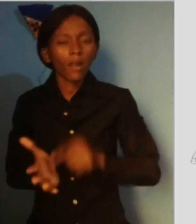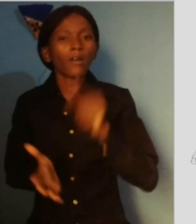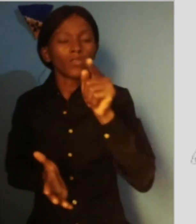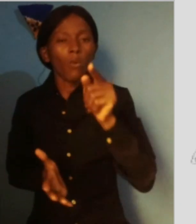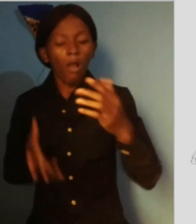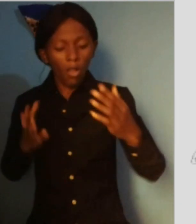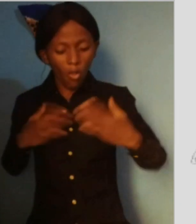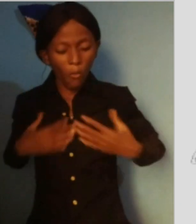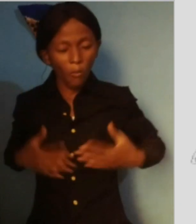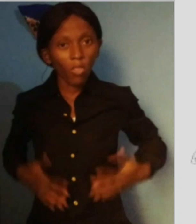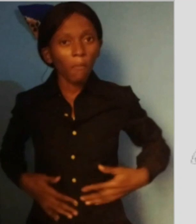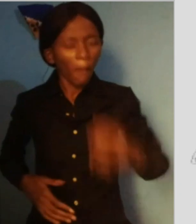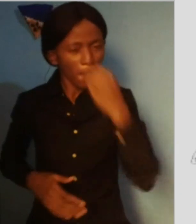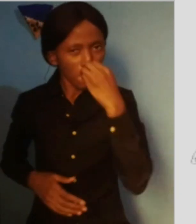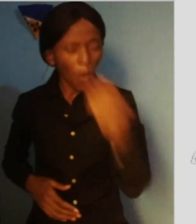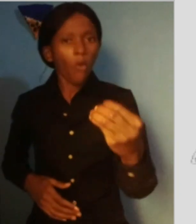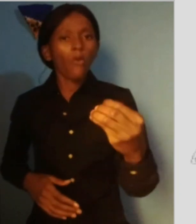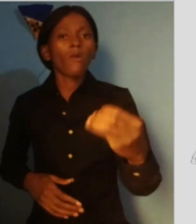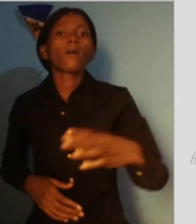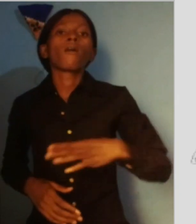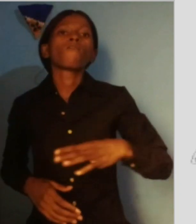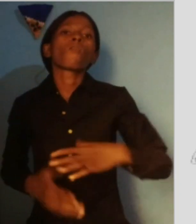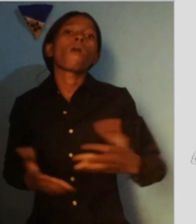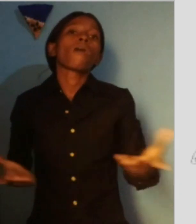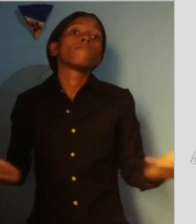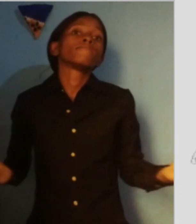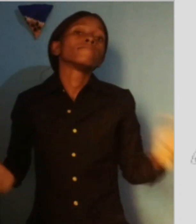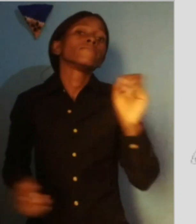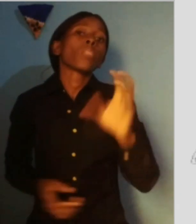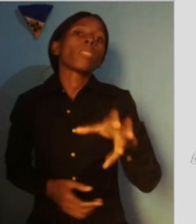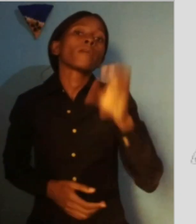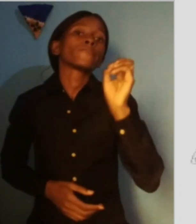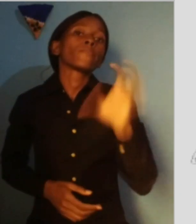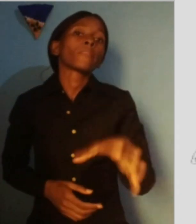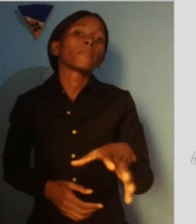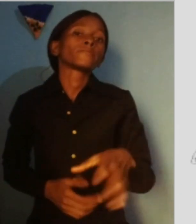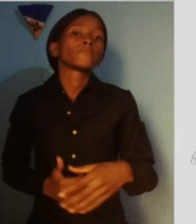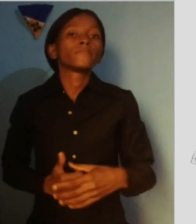Cela se voit par ton comportement